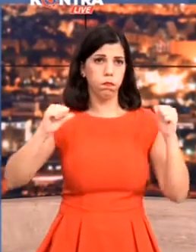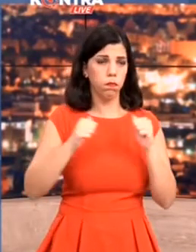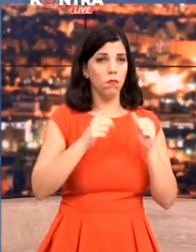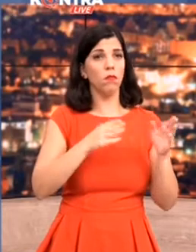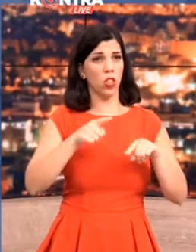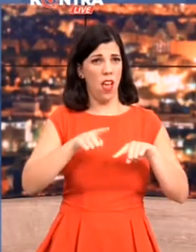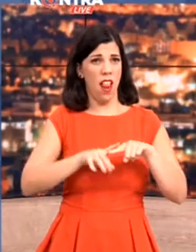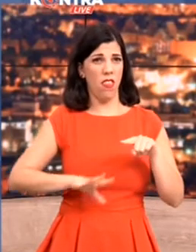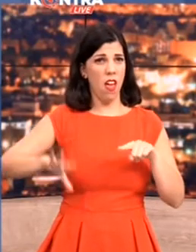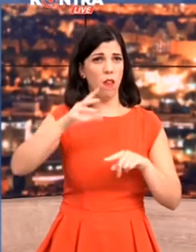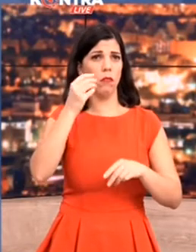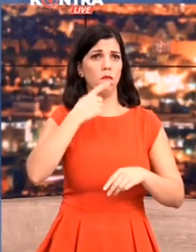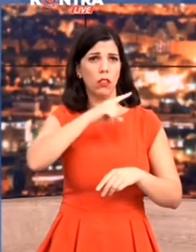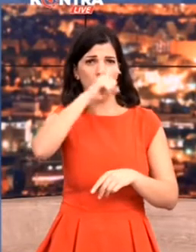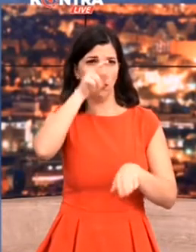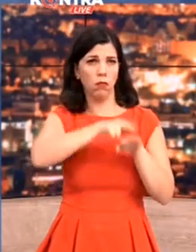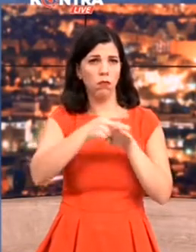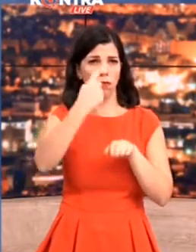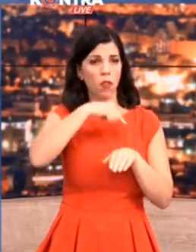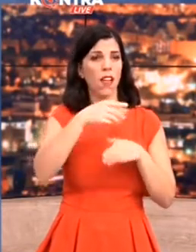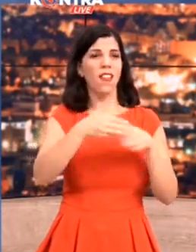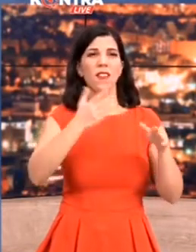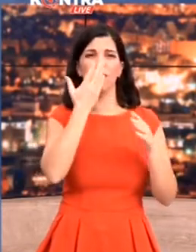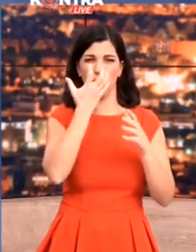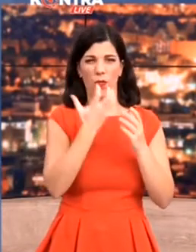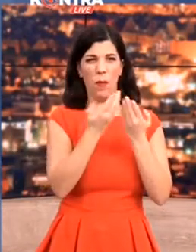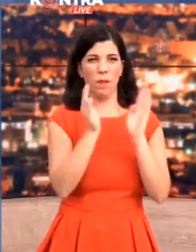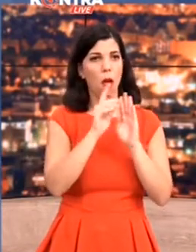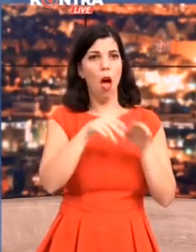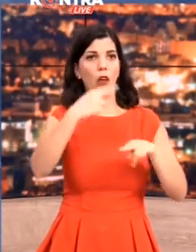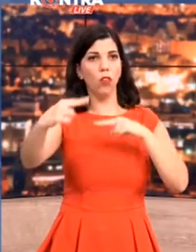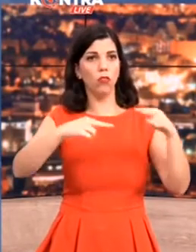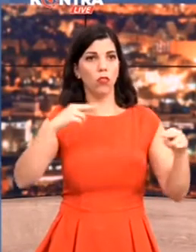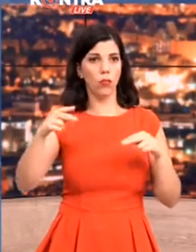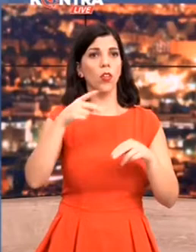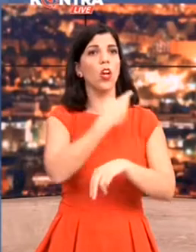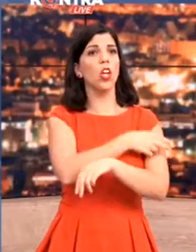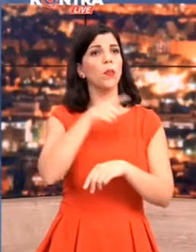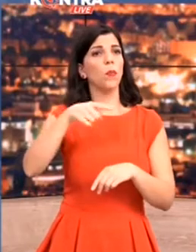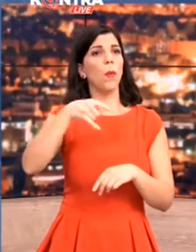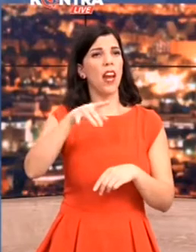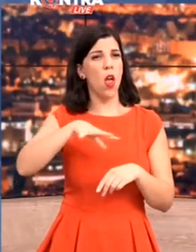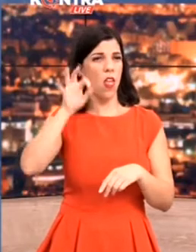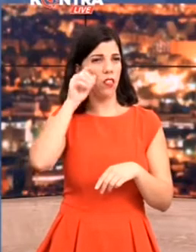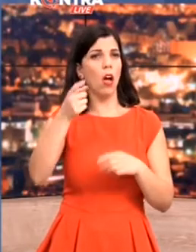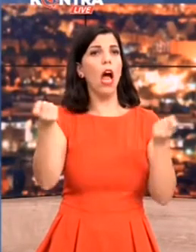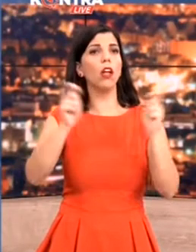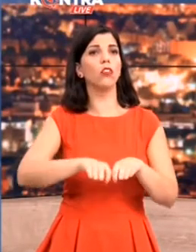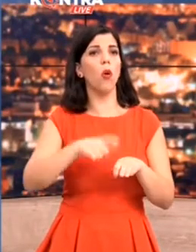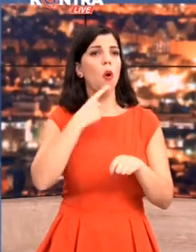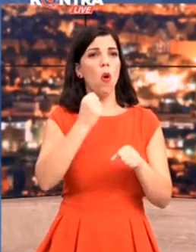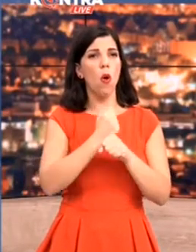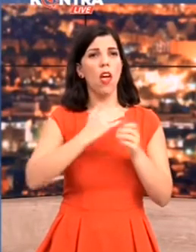μας δίνουν αγώνα ζωής διασωληνωμένοι εκτός μονάδων εντατικής θεραπείας, η υπερσύγχρονη κινητή ΜΕΘ του νοσοκομείου Παπα-Νικολάου στη